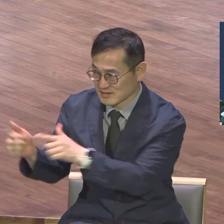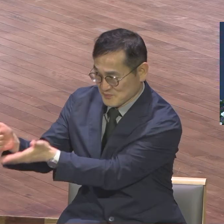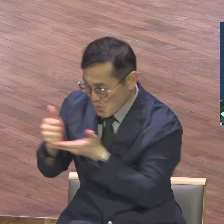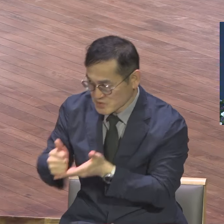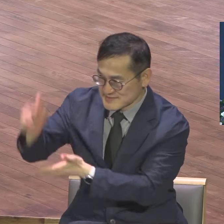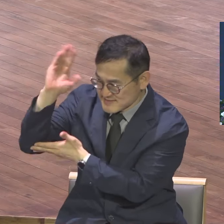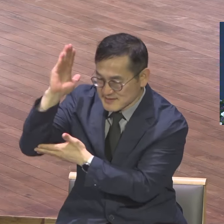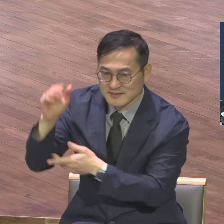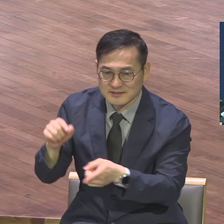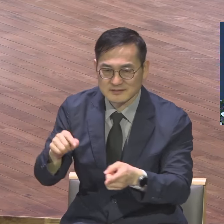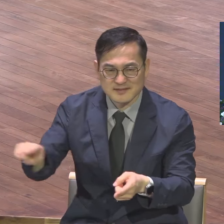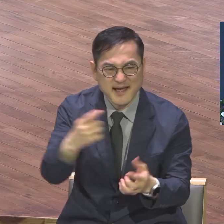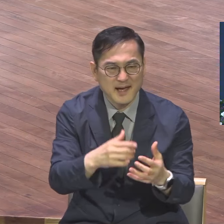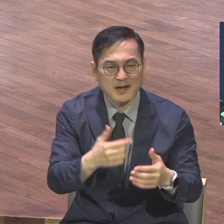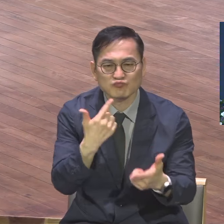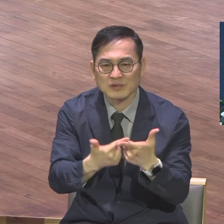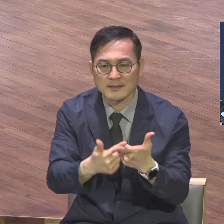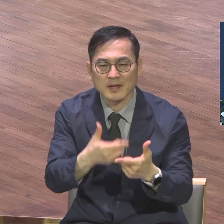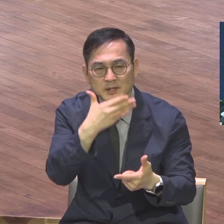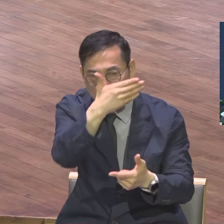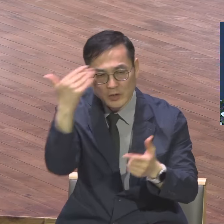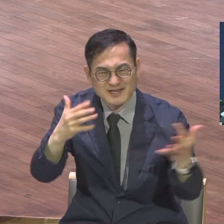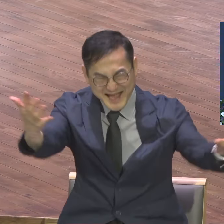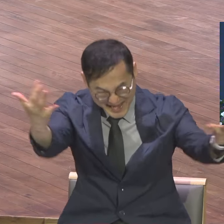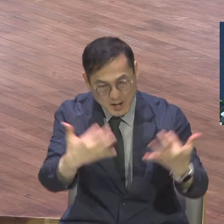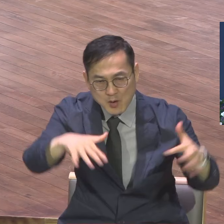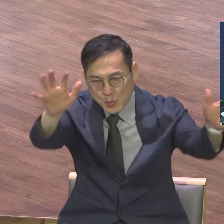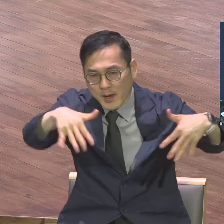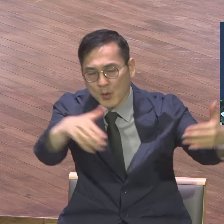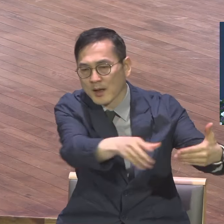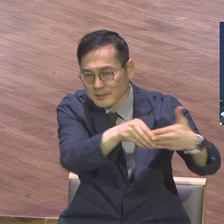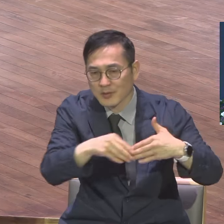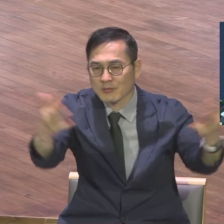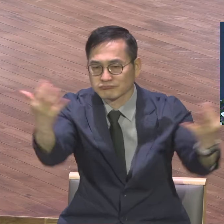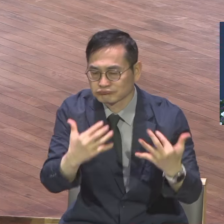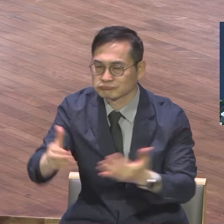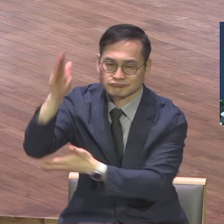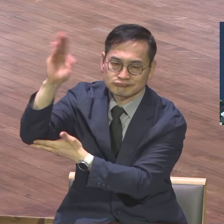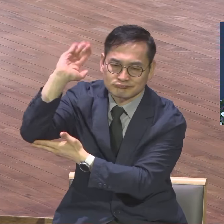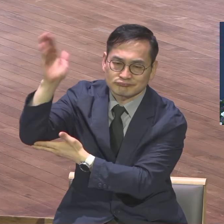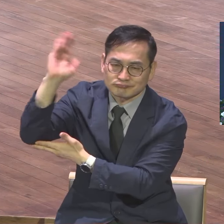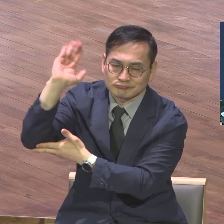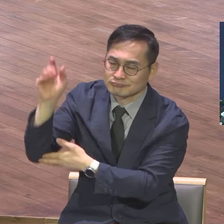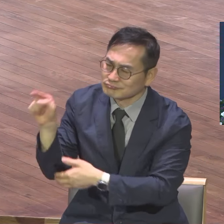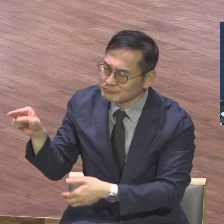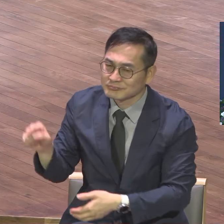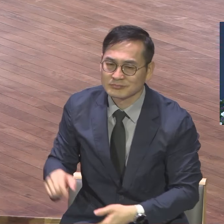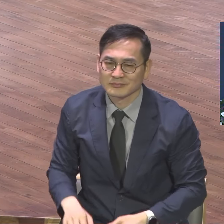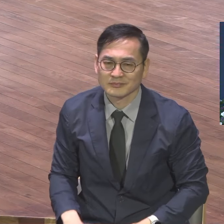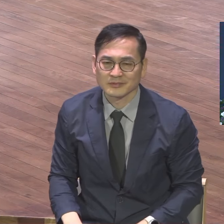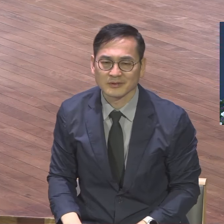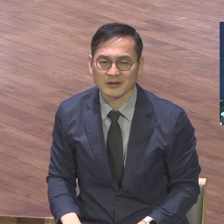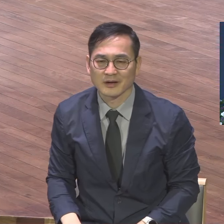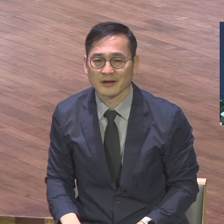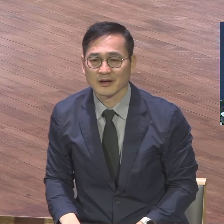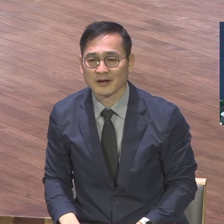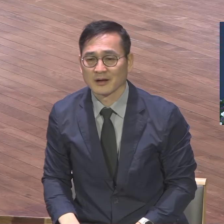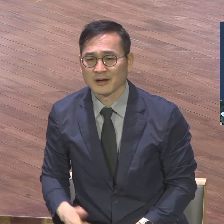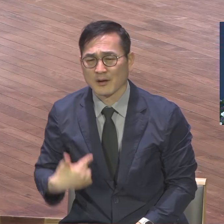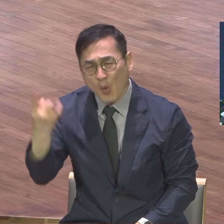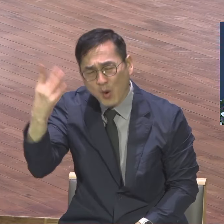미친 듯이 그렇게 복음을 증거하면서 부끄러움 많았던 제가 어느 정도